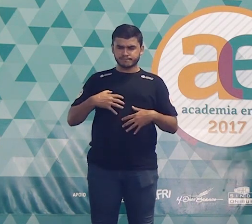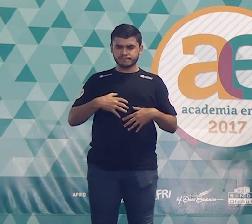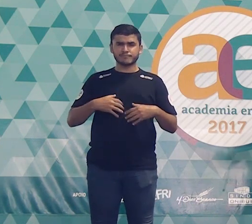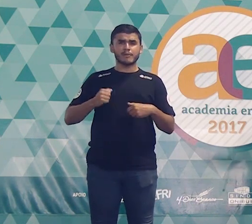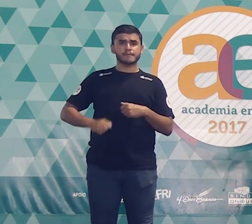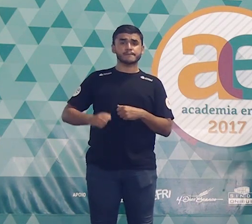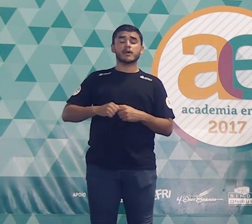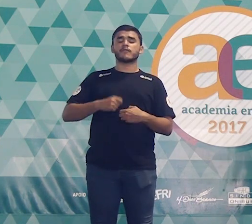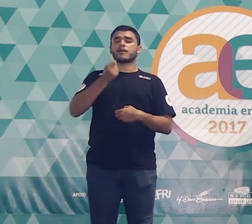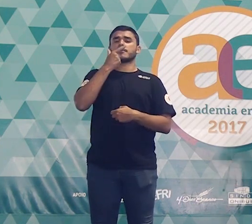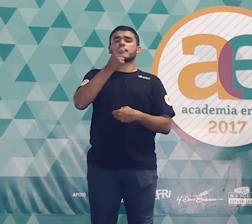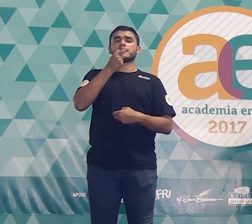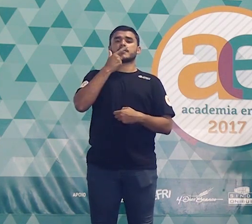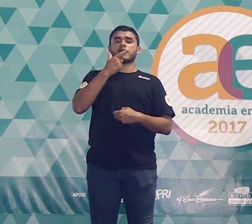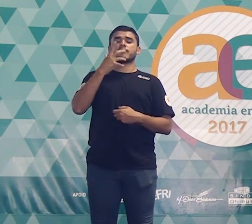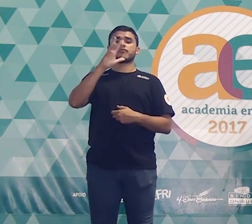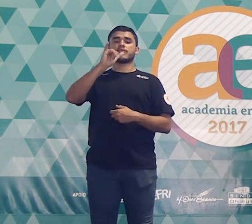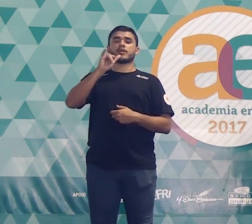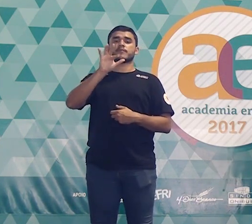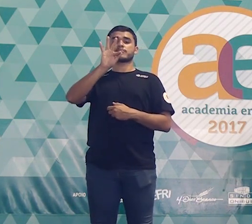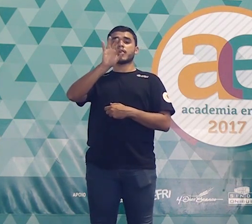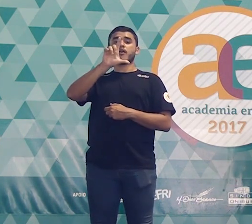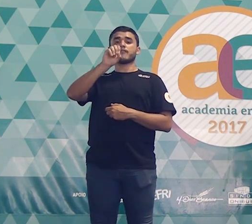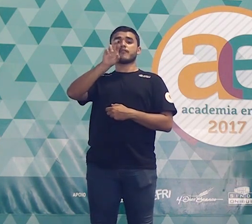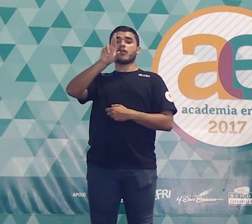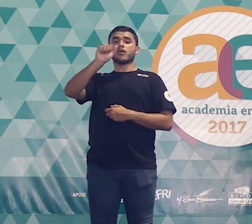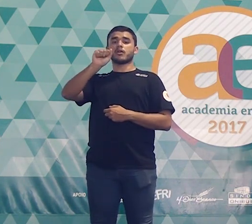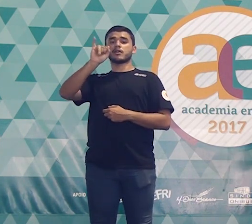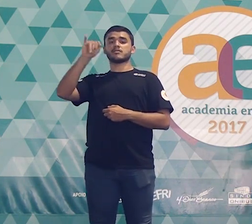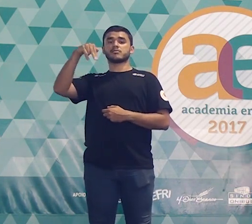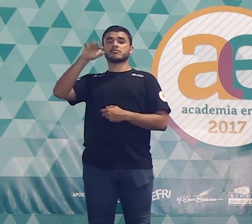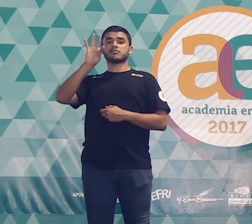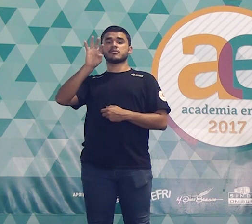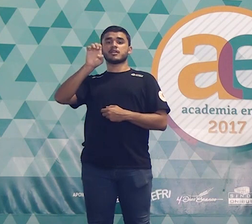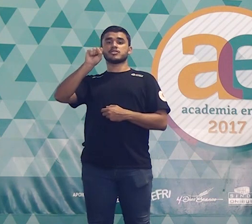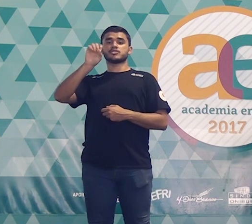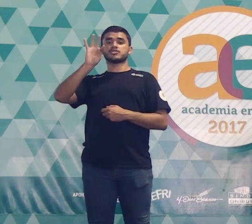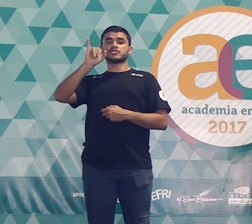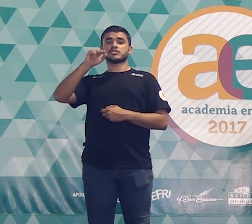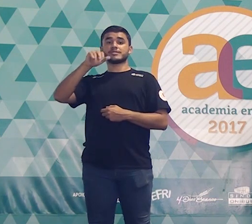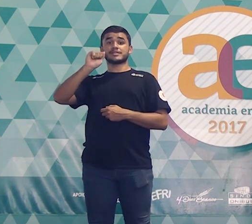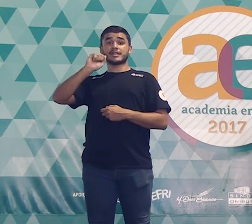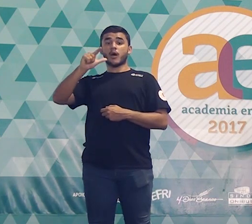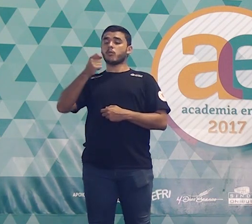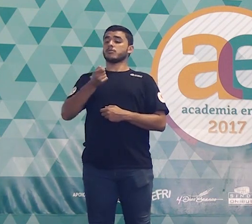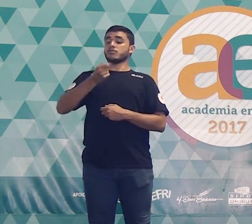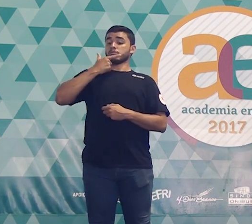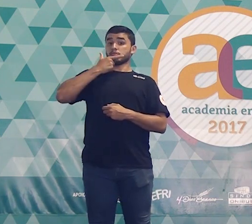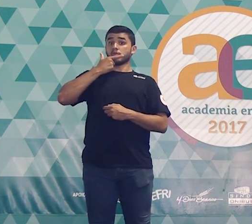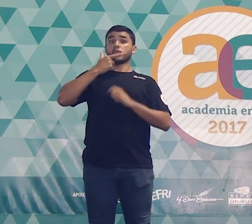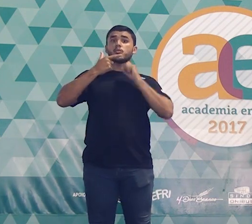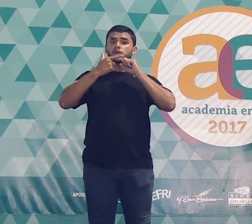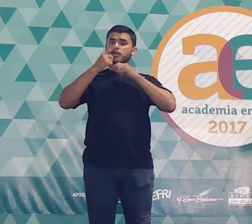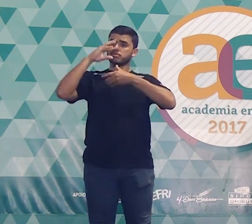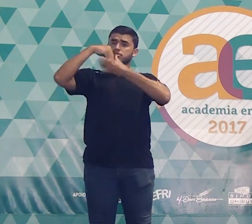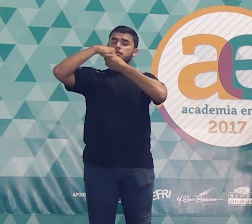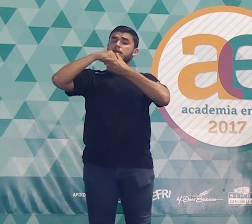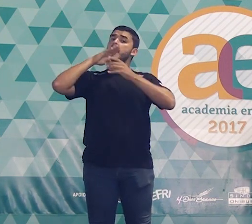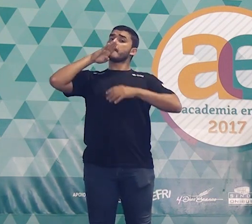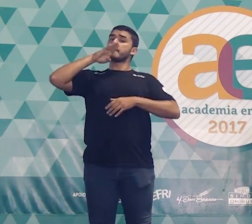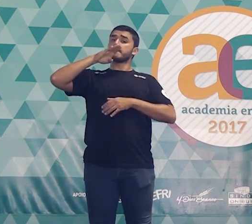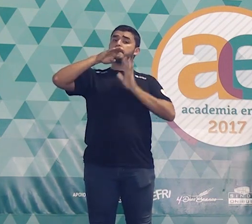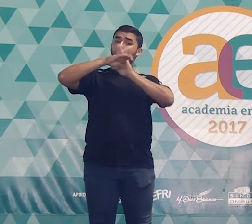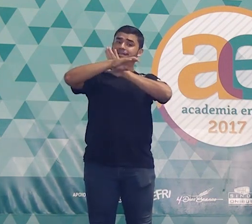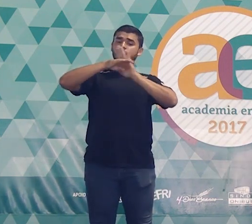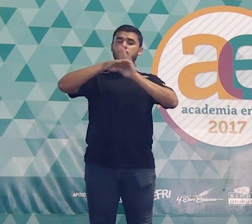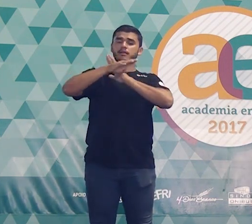normalmente toma medicamento para repor a flora, né? Então nós tomamos bactérias vivas para repor essa flora,